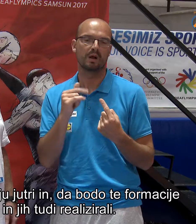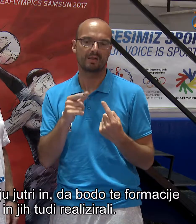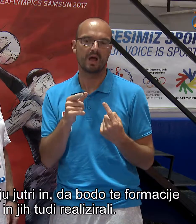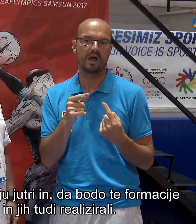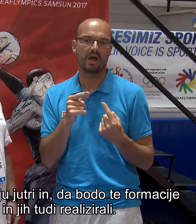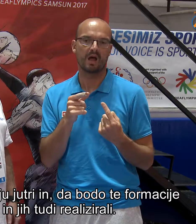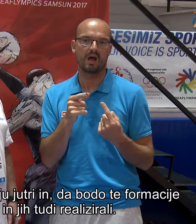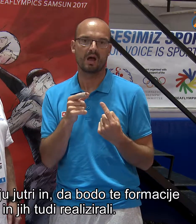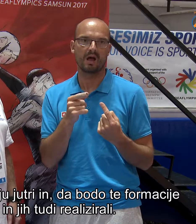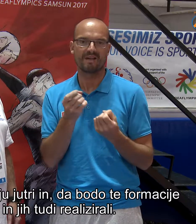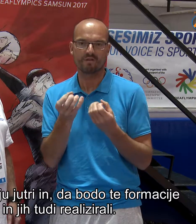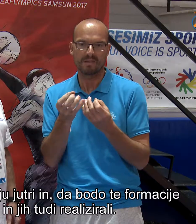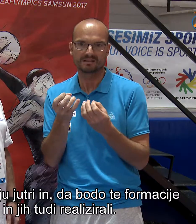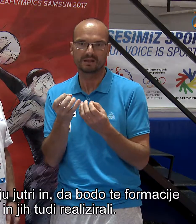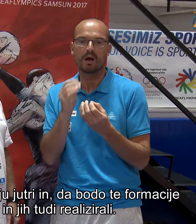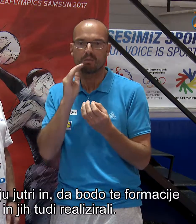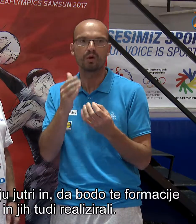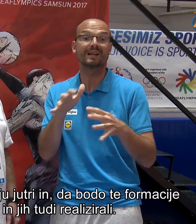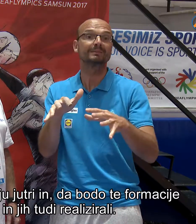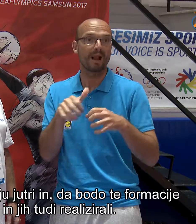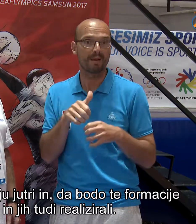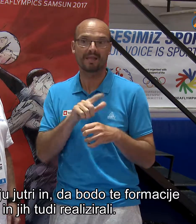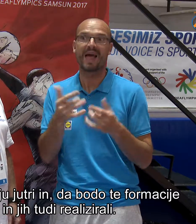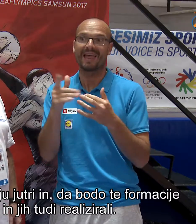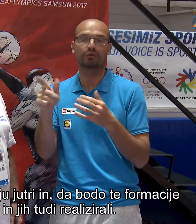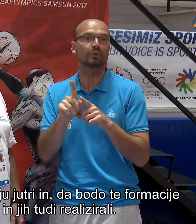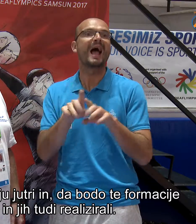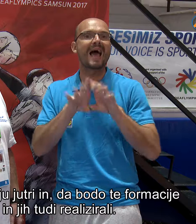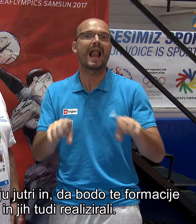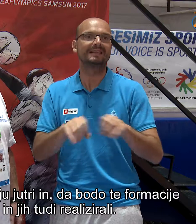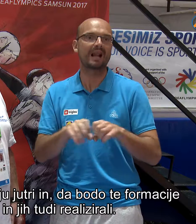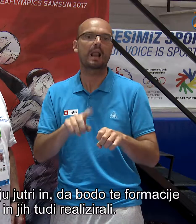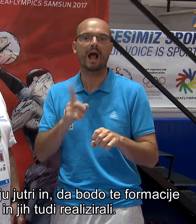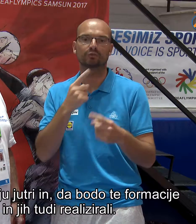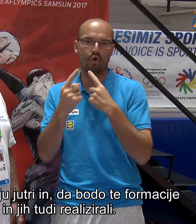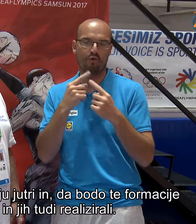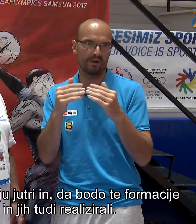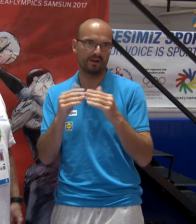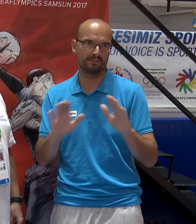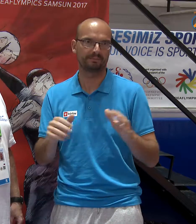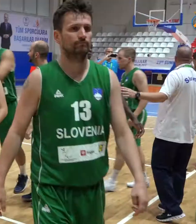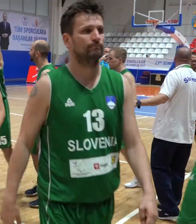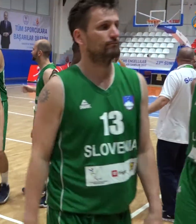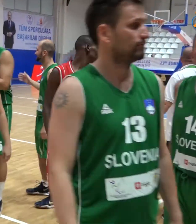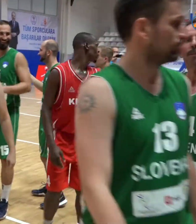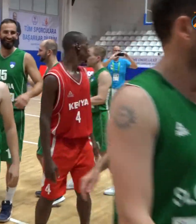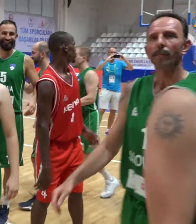informacije dejansko tudi sprejemali in jih na igrišču realizirali.